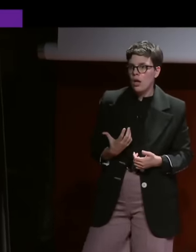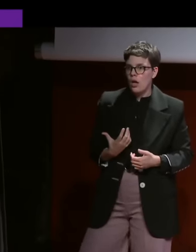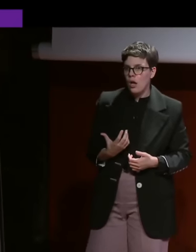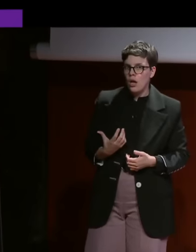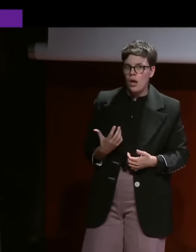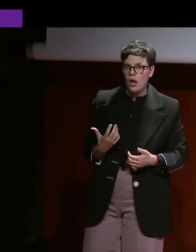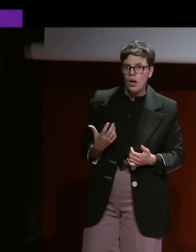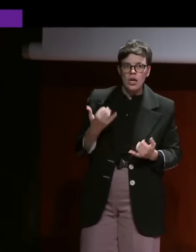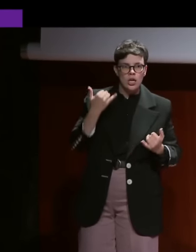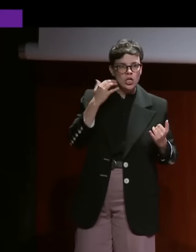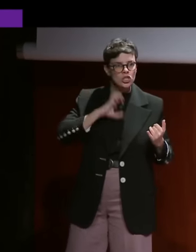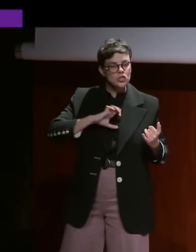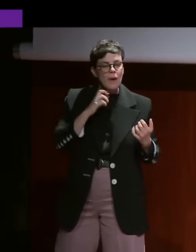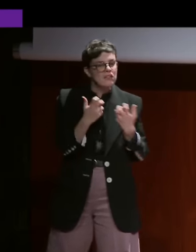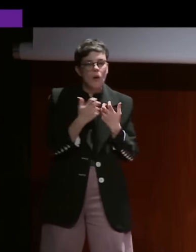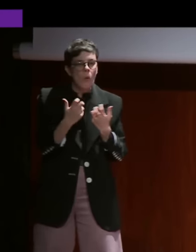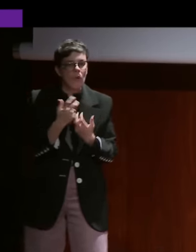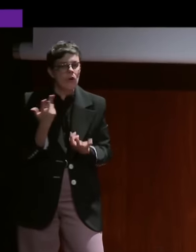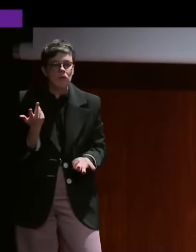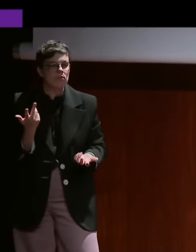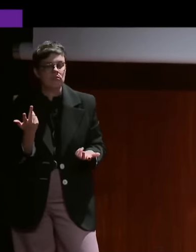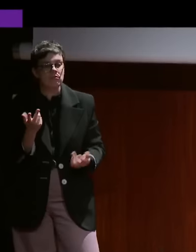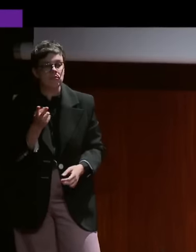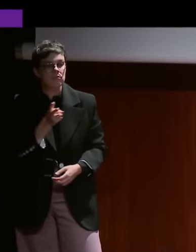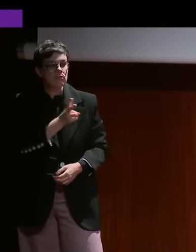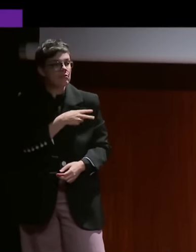j'avoue que je reste sur ma faim.